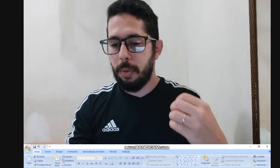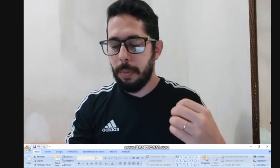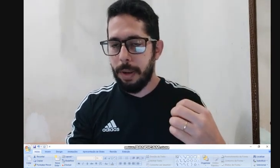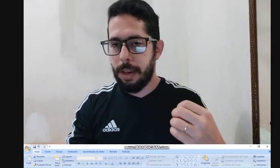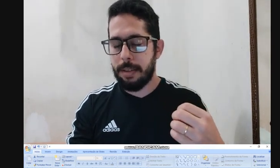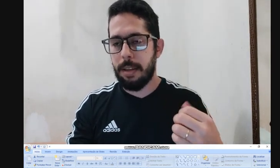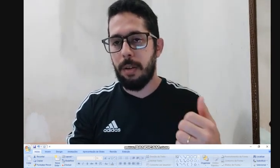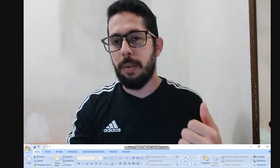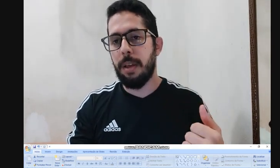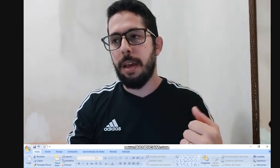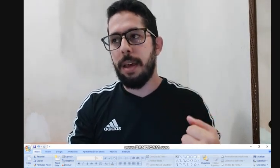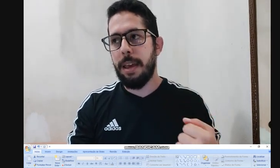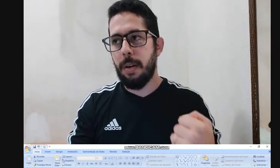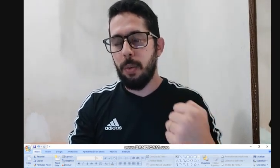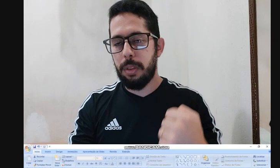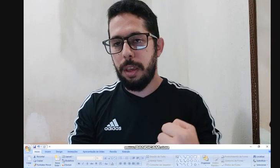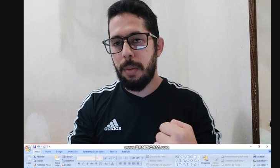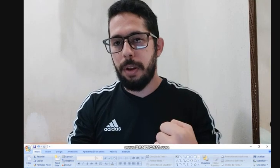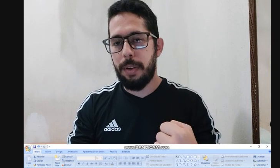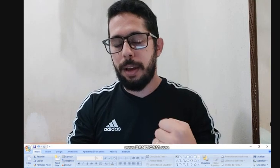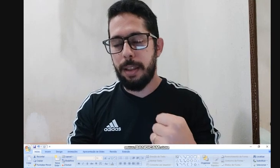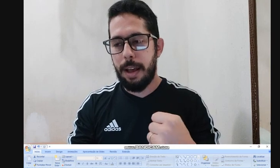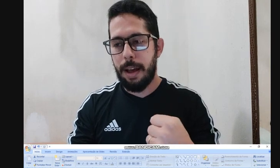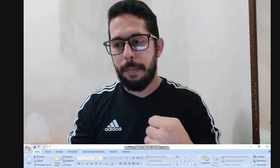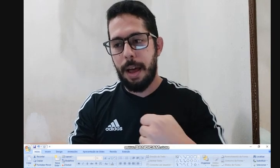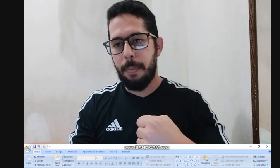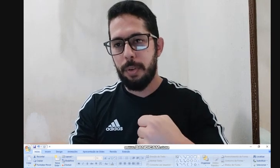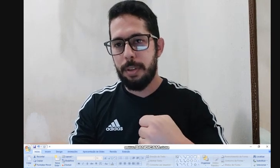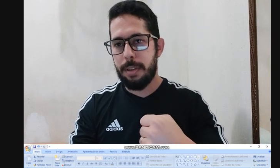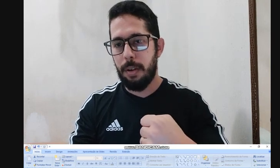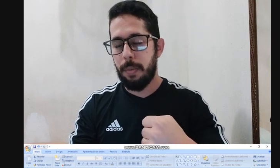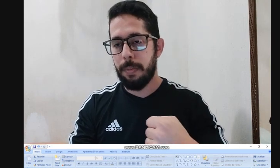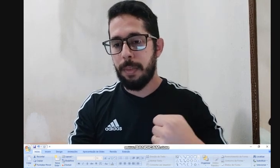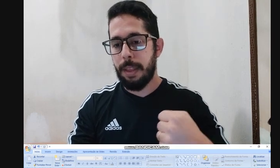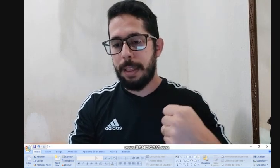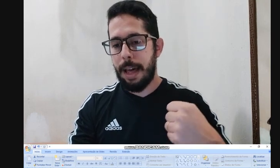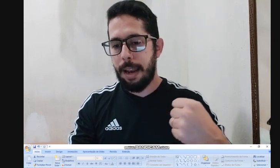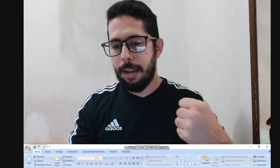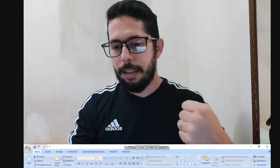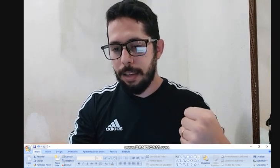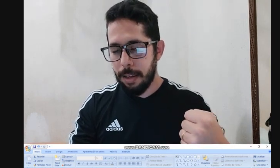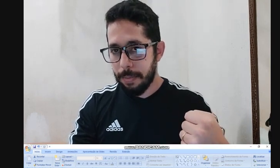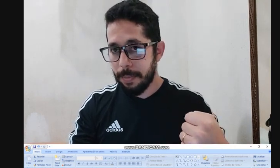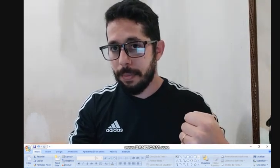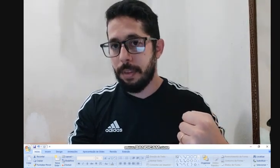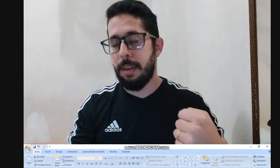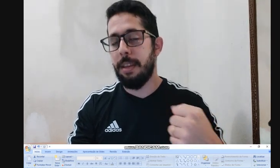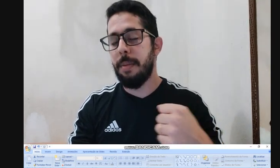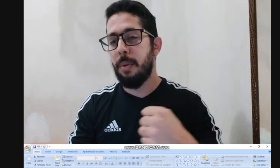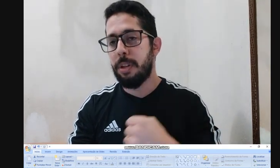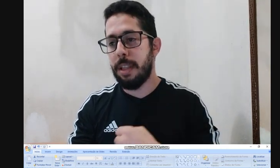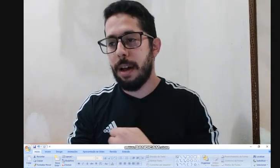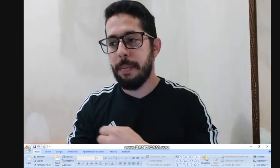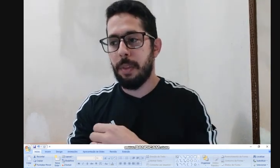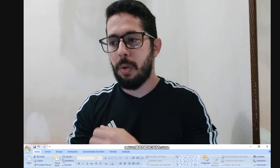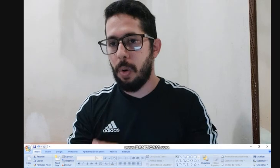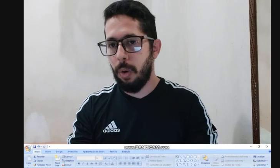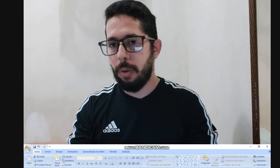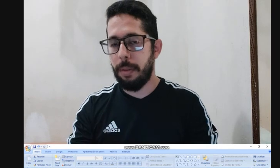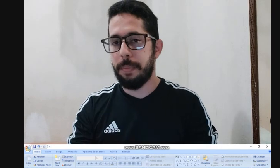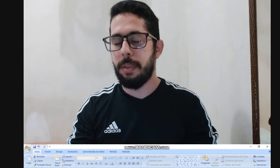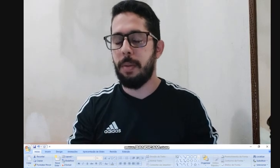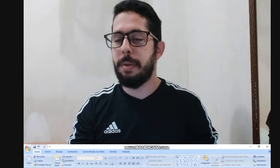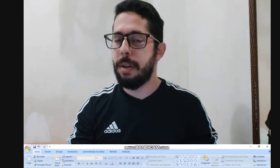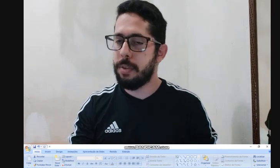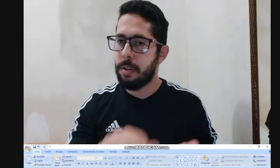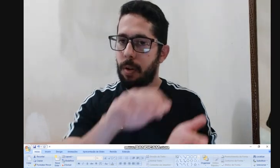Na multiplicação, o termo ele vai herdar a posição da linha e depois da